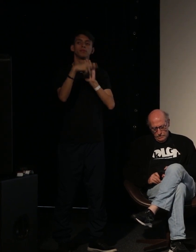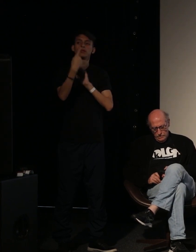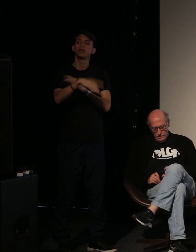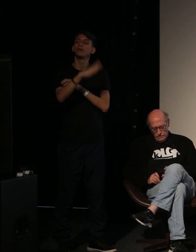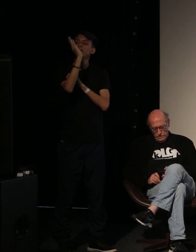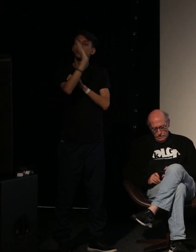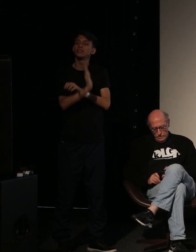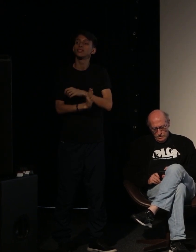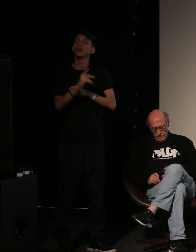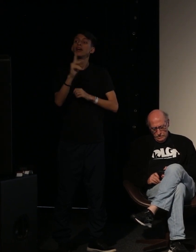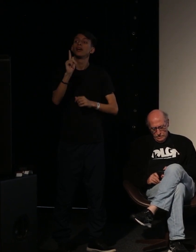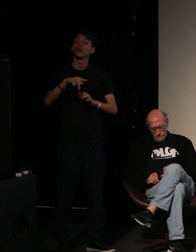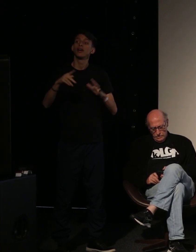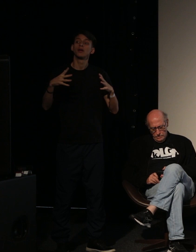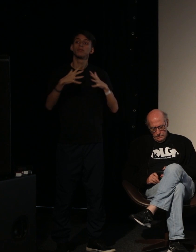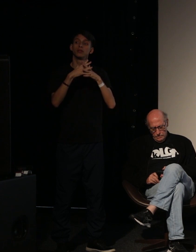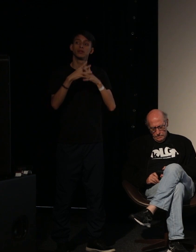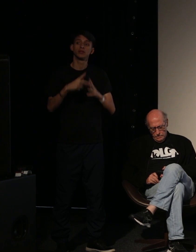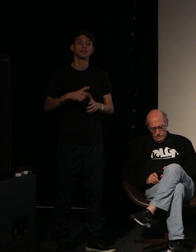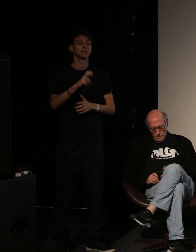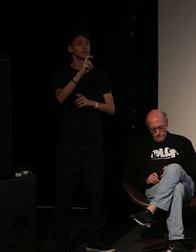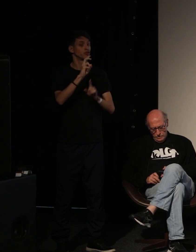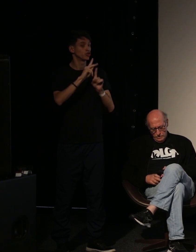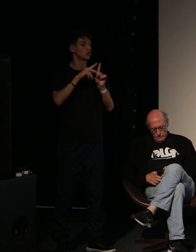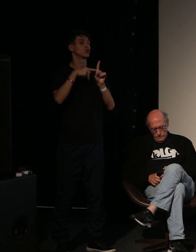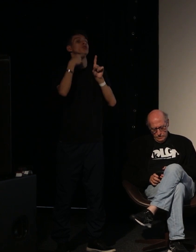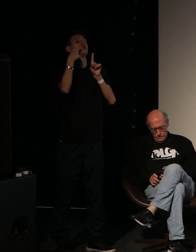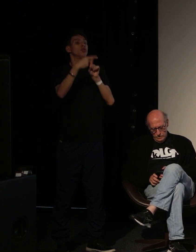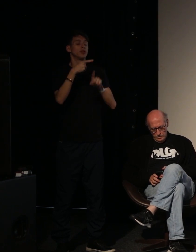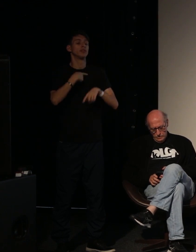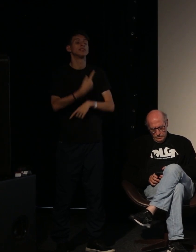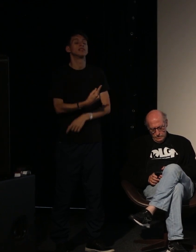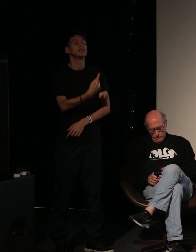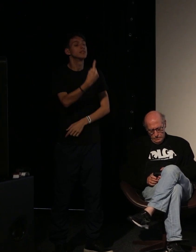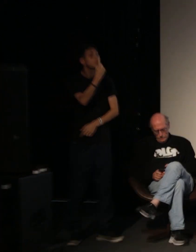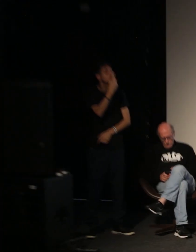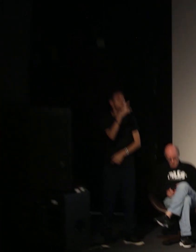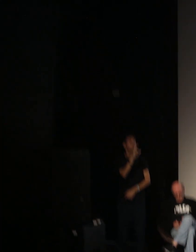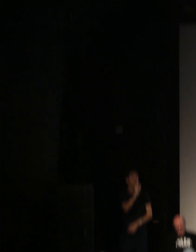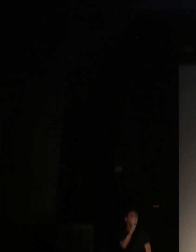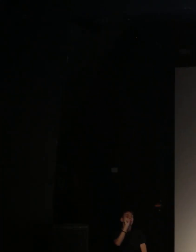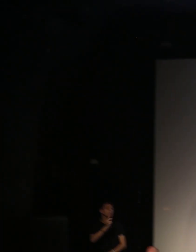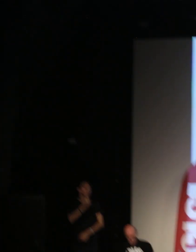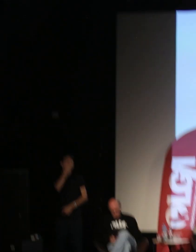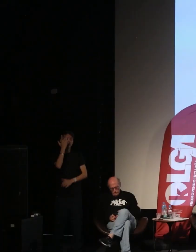ser multiplicado por 5. São 150 mil pessoas atingidas.